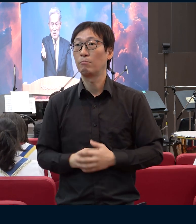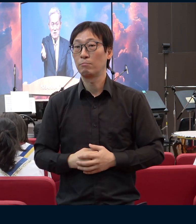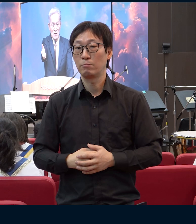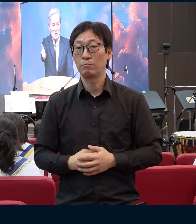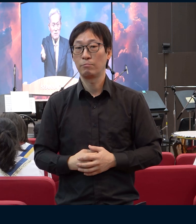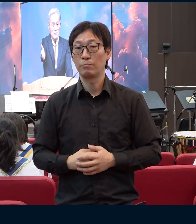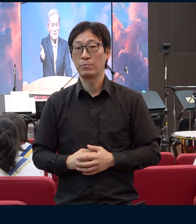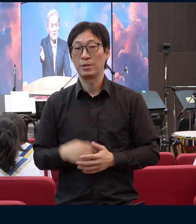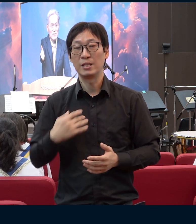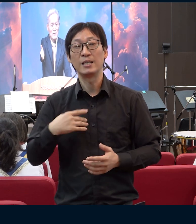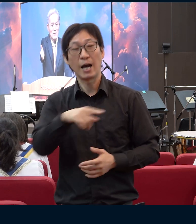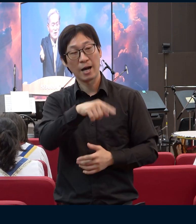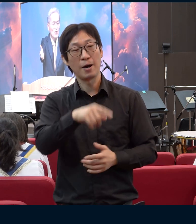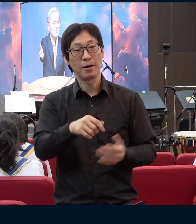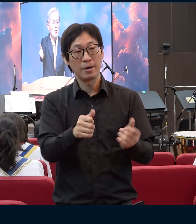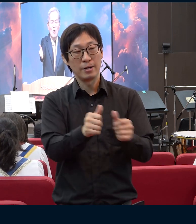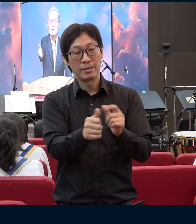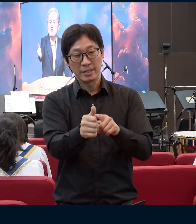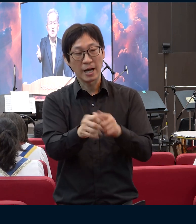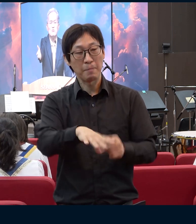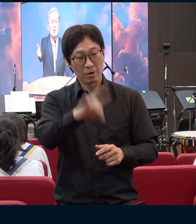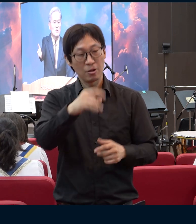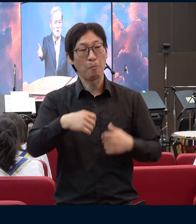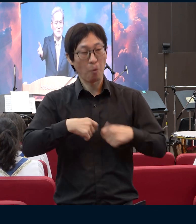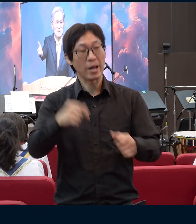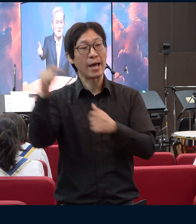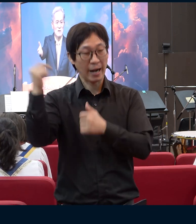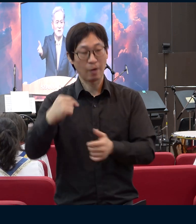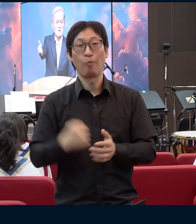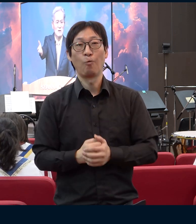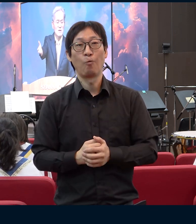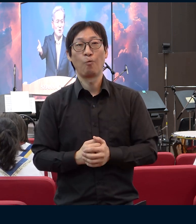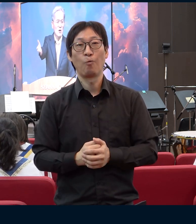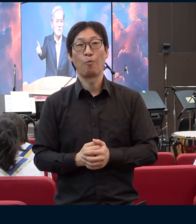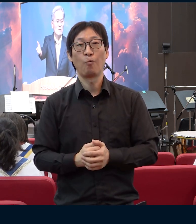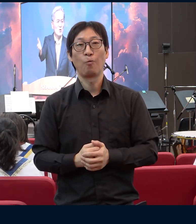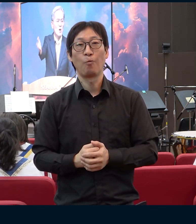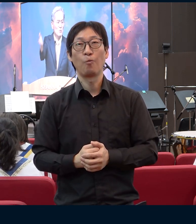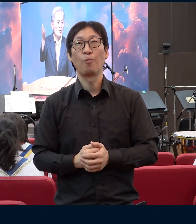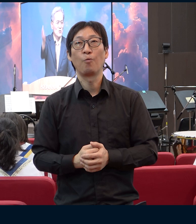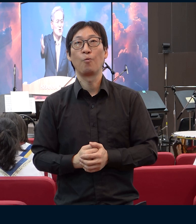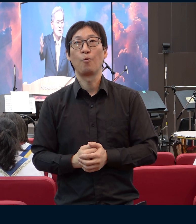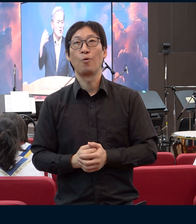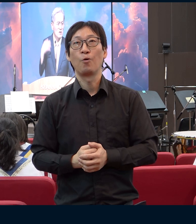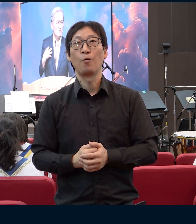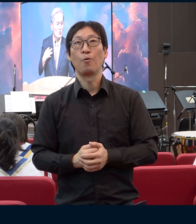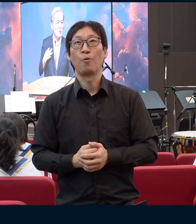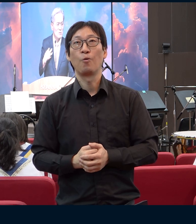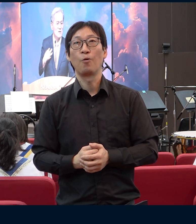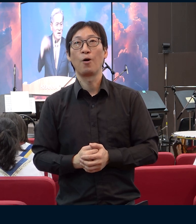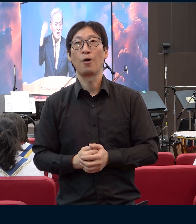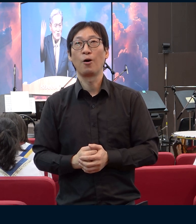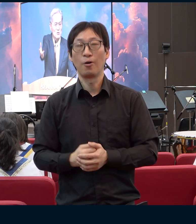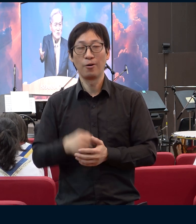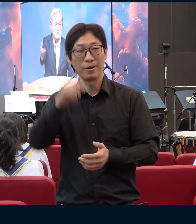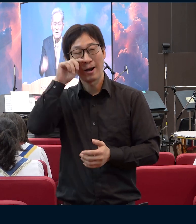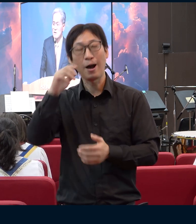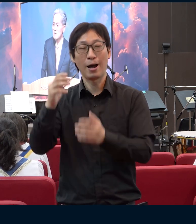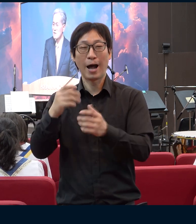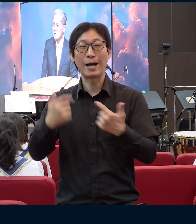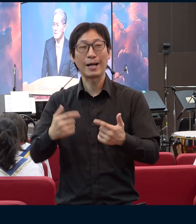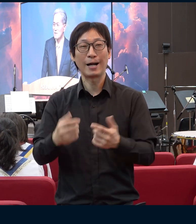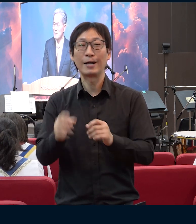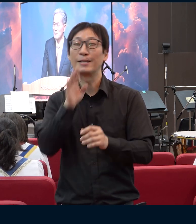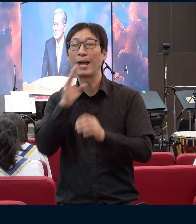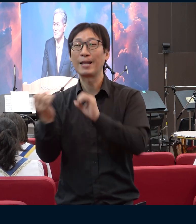네가 포기해라, 이렇게 나가요. 이거는 뭐 거의 90% 이상입니다. 정확히 말하면 기도할 필요도 없어요. 정말 저한테 물어보시면 제가 알려드릴 수